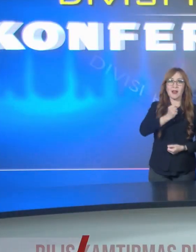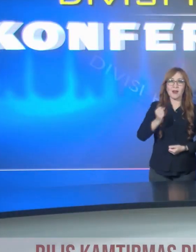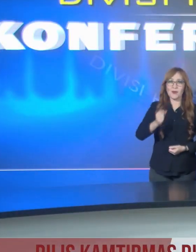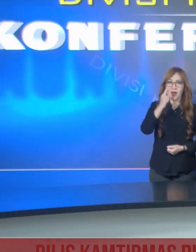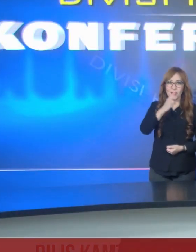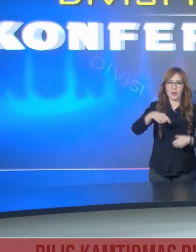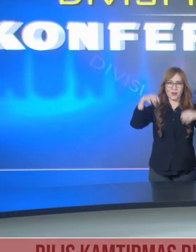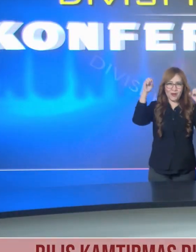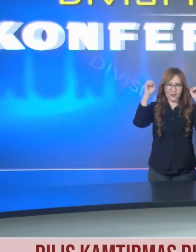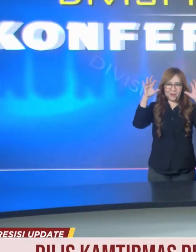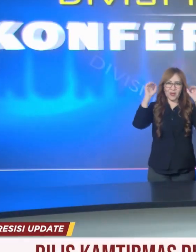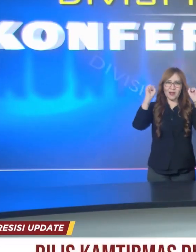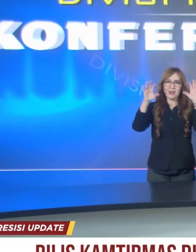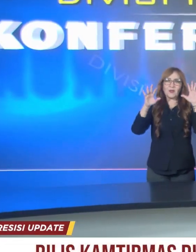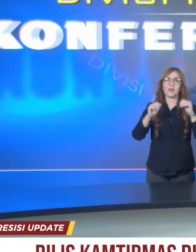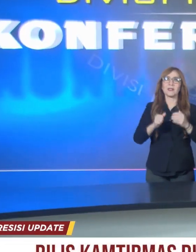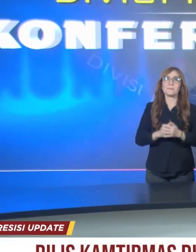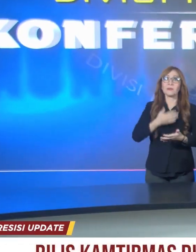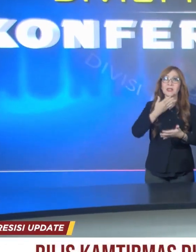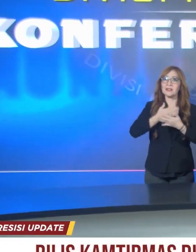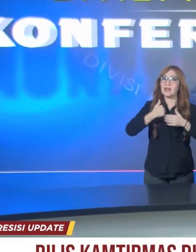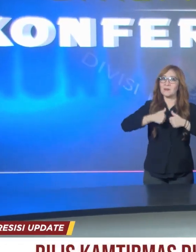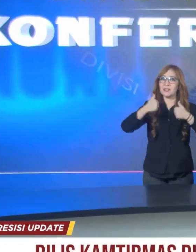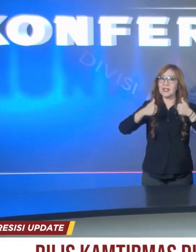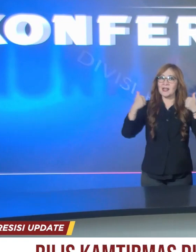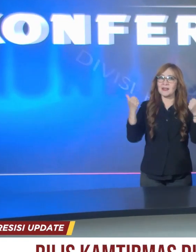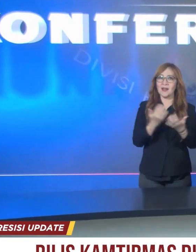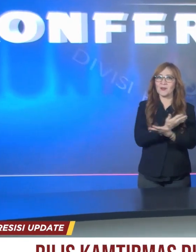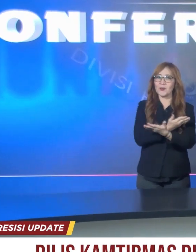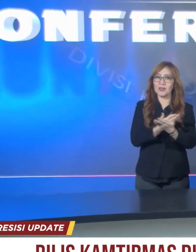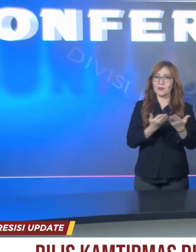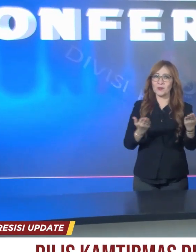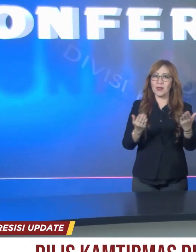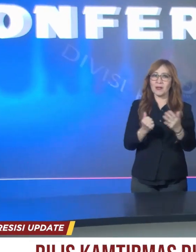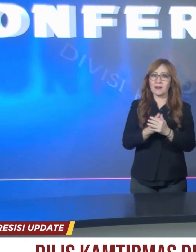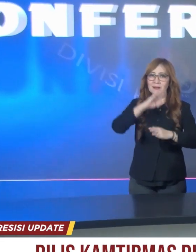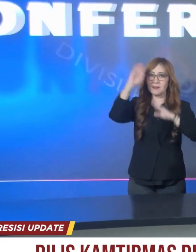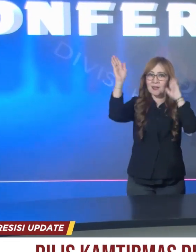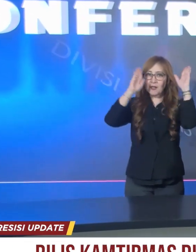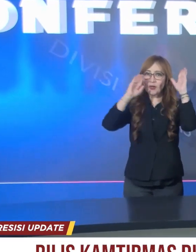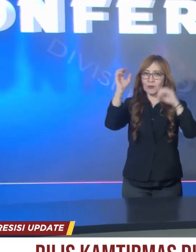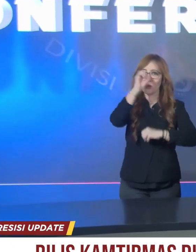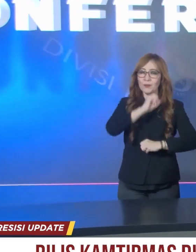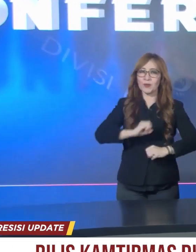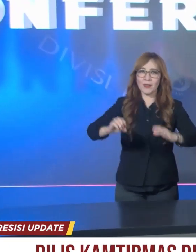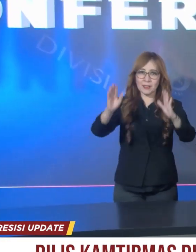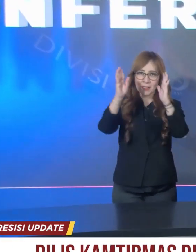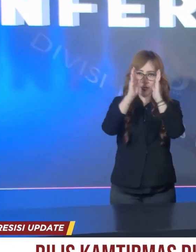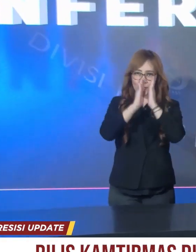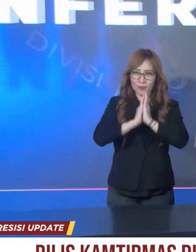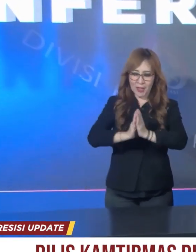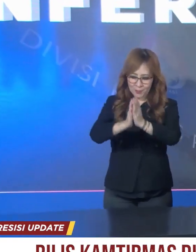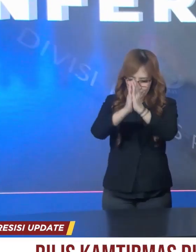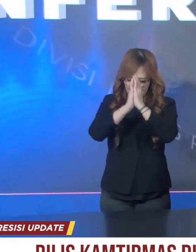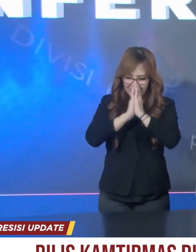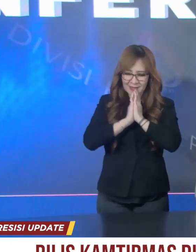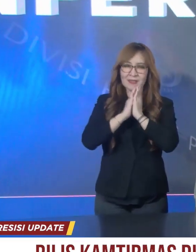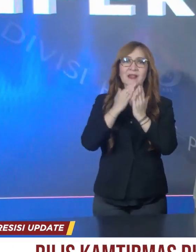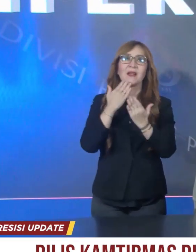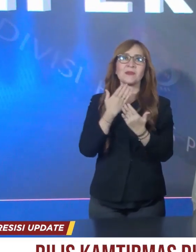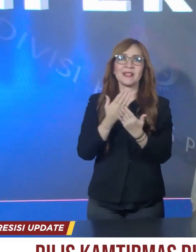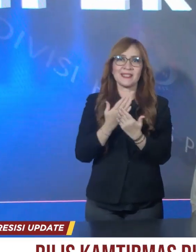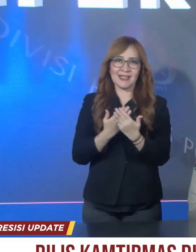Assalamualaikum warahmatullahi wabarakatuh, salam sejahtera bagi kita semua. Salam Om Swastiastu, Namo